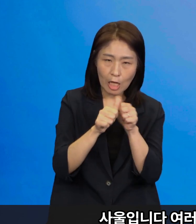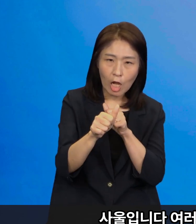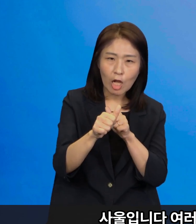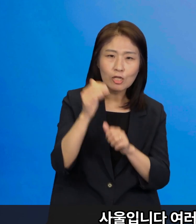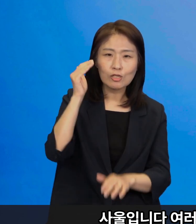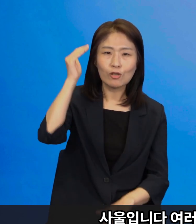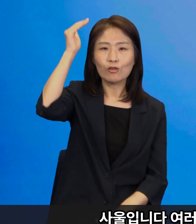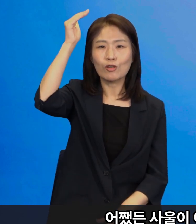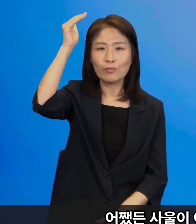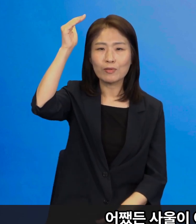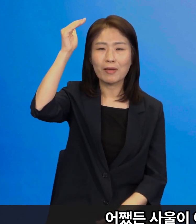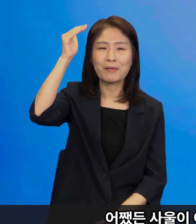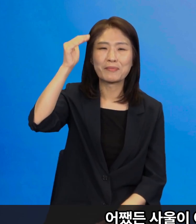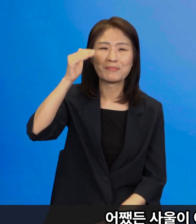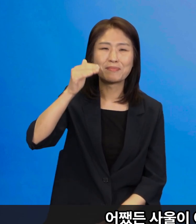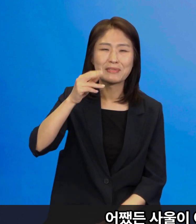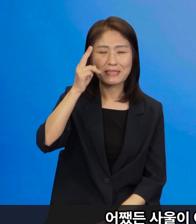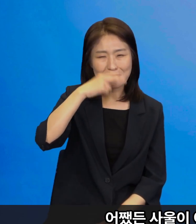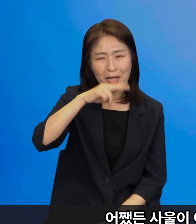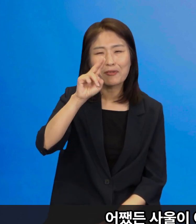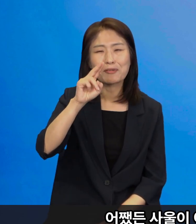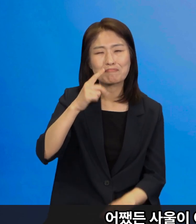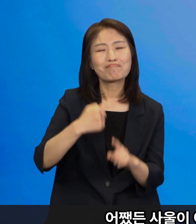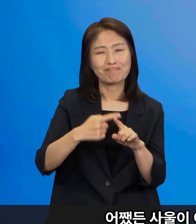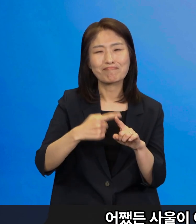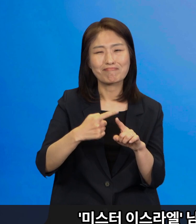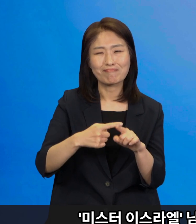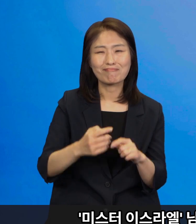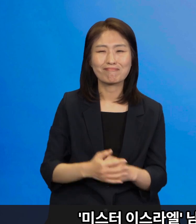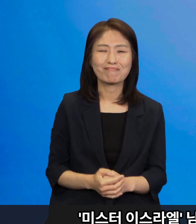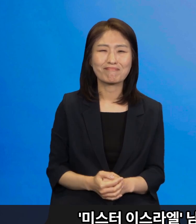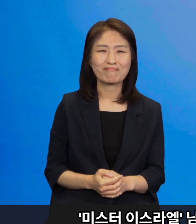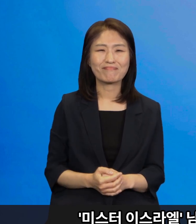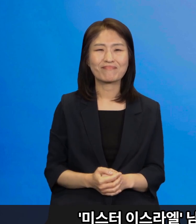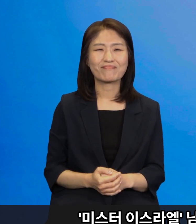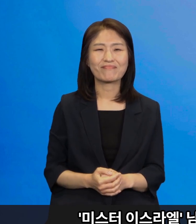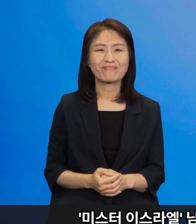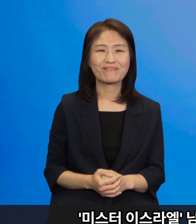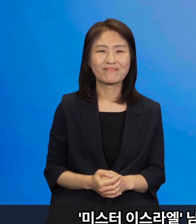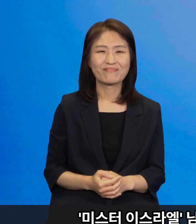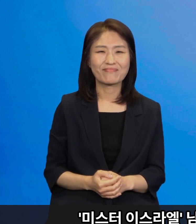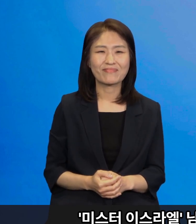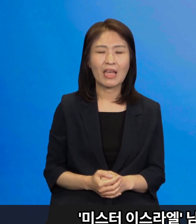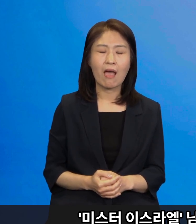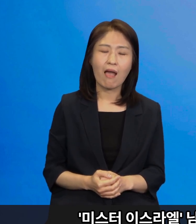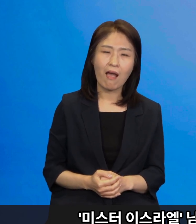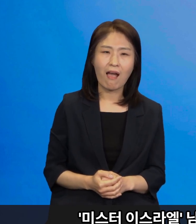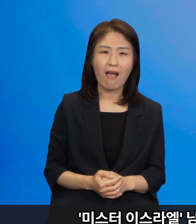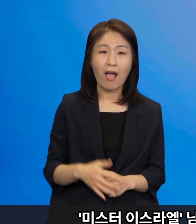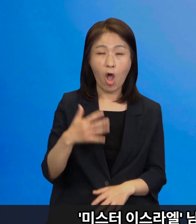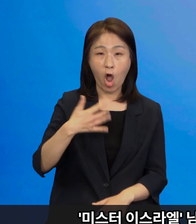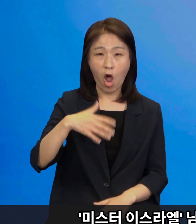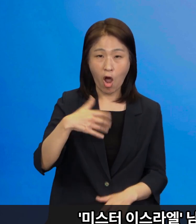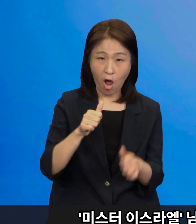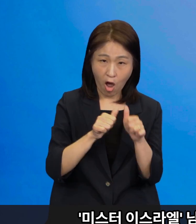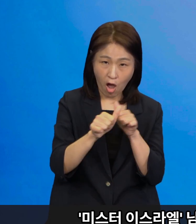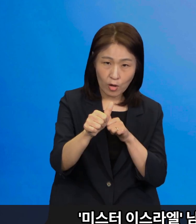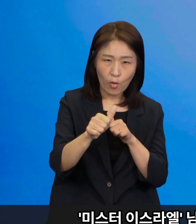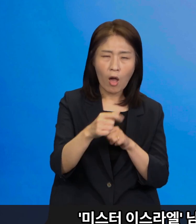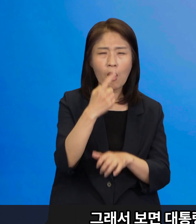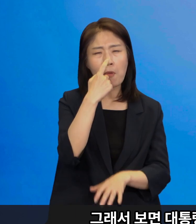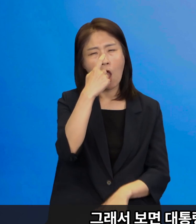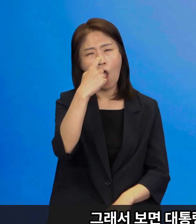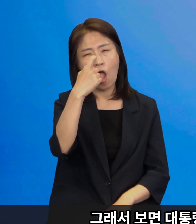안 좋으신가요? 근데 사울이 어쨌든 미스 코리아라가 아니라 미스터 이스라엘, 남자들 중에서 가장